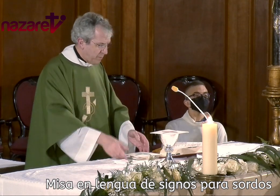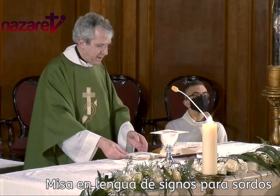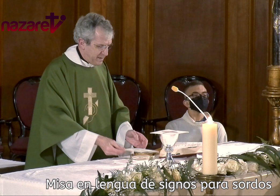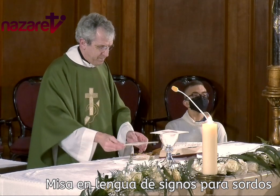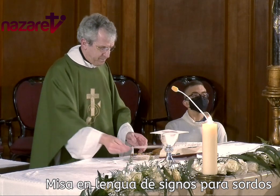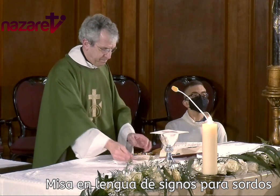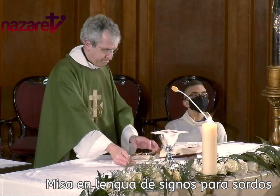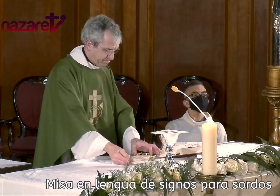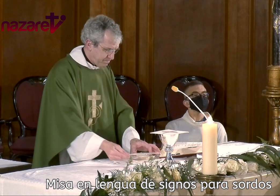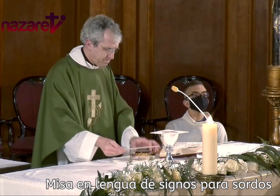pan